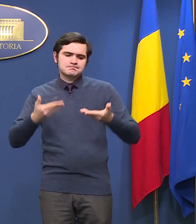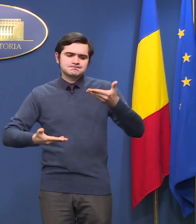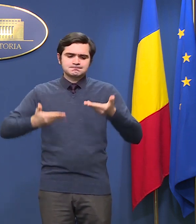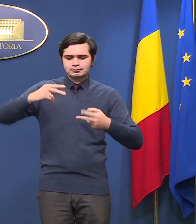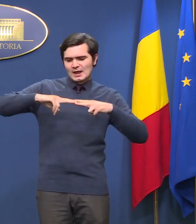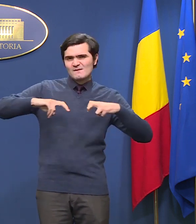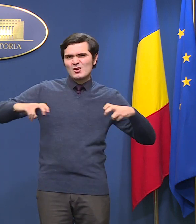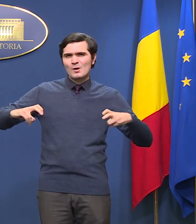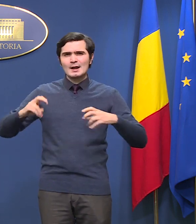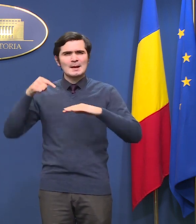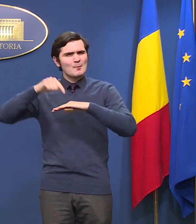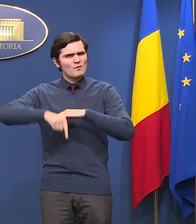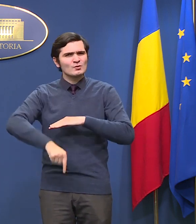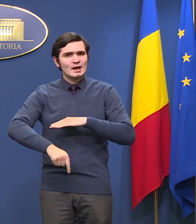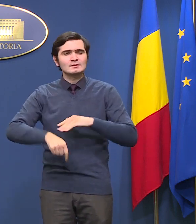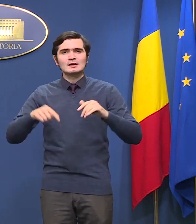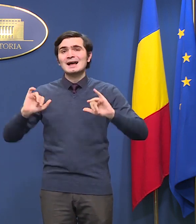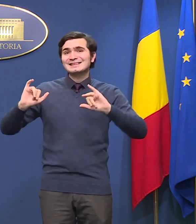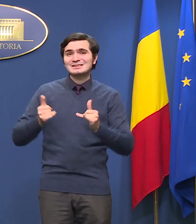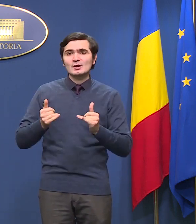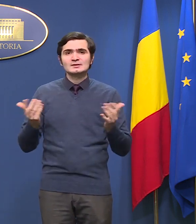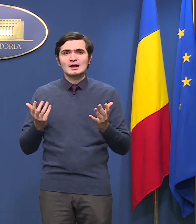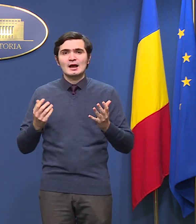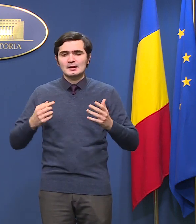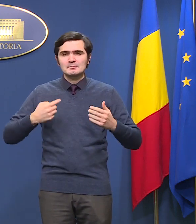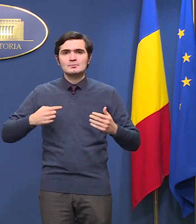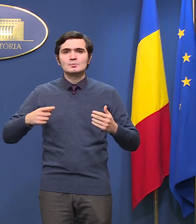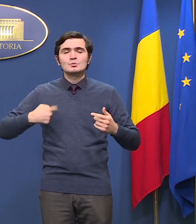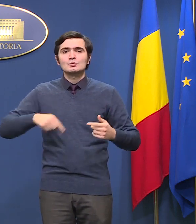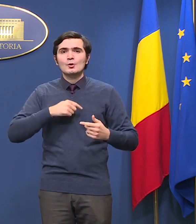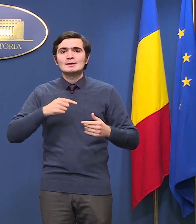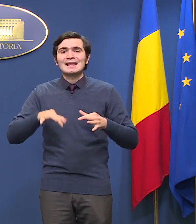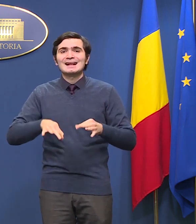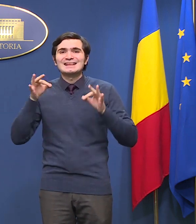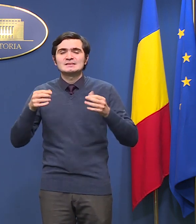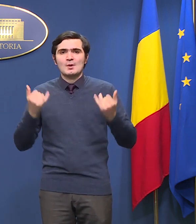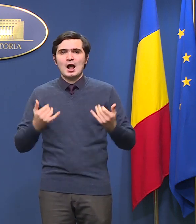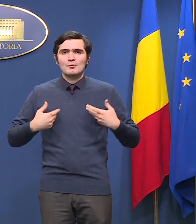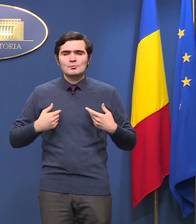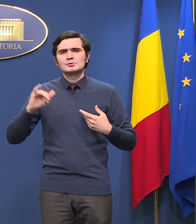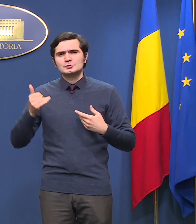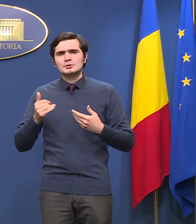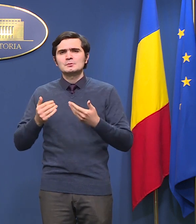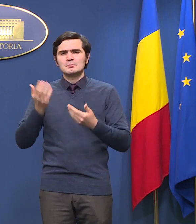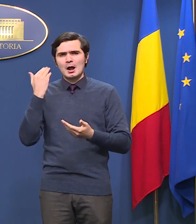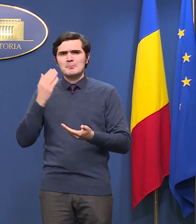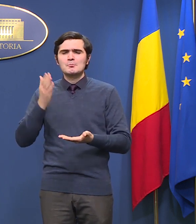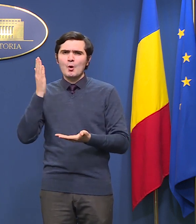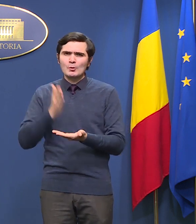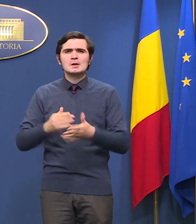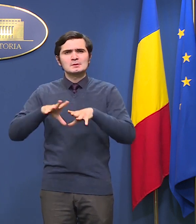a situației în care ne găsim și de asemenea am convenit asupra câtorva